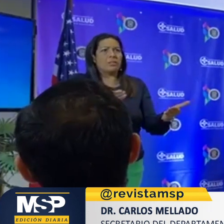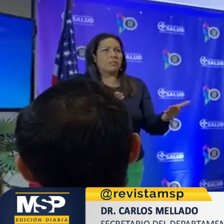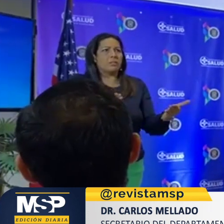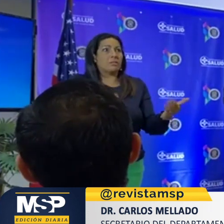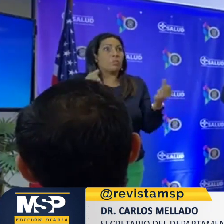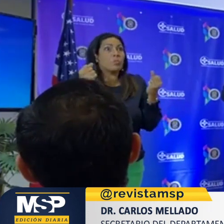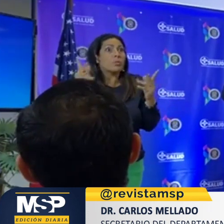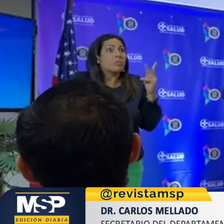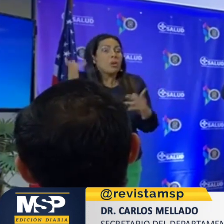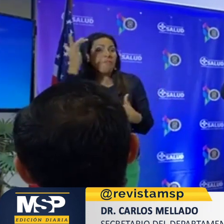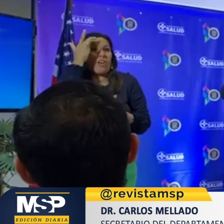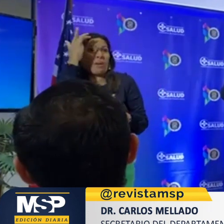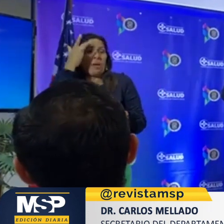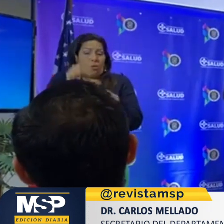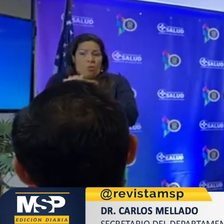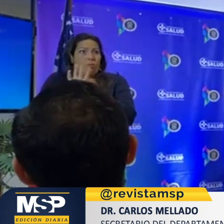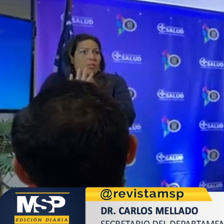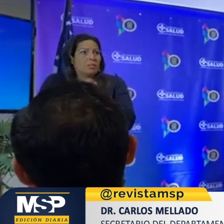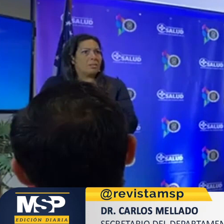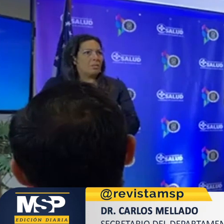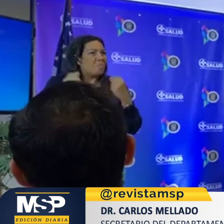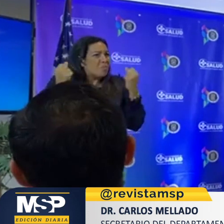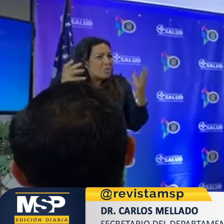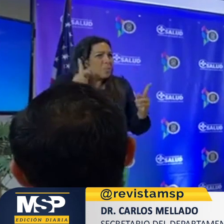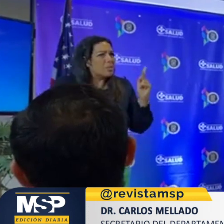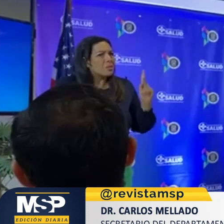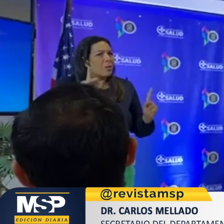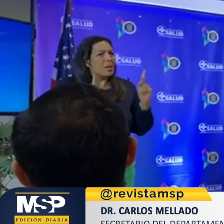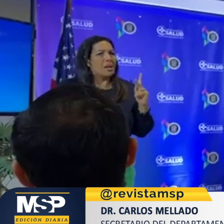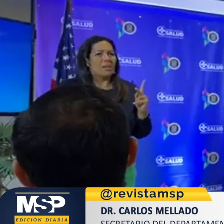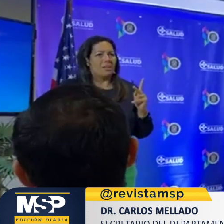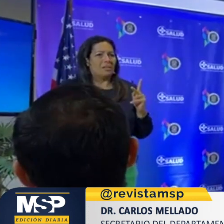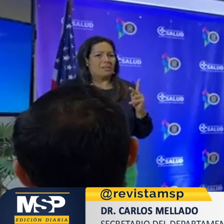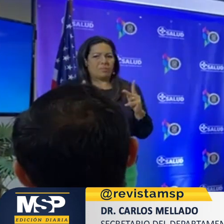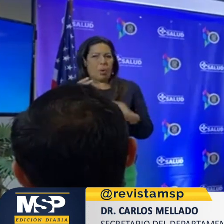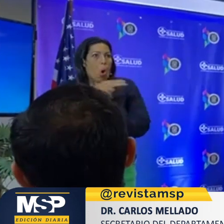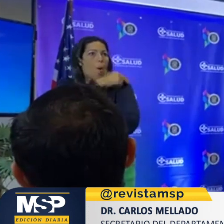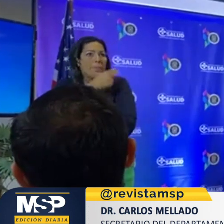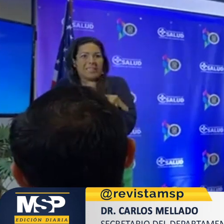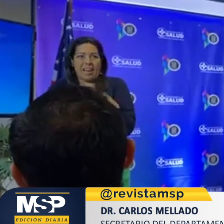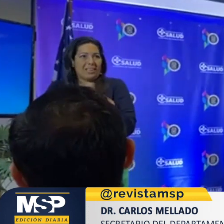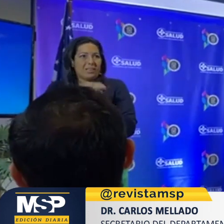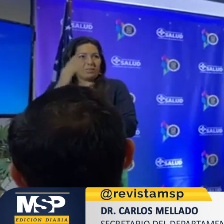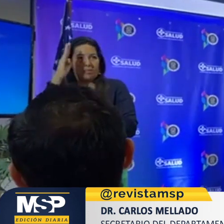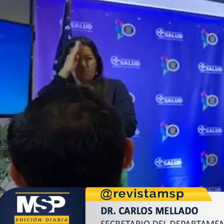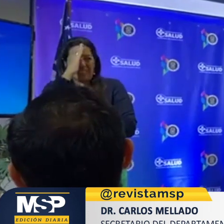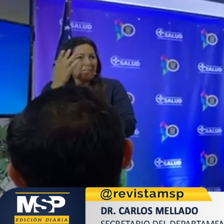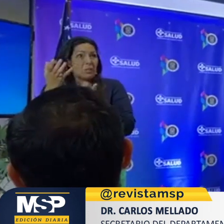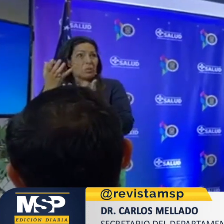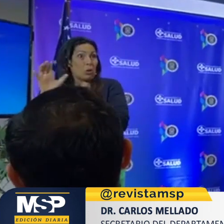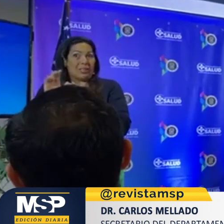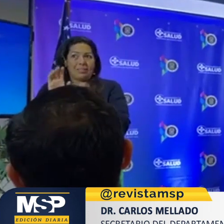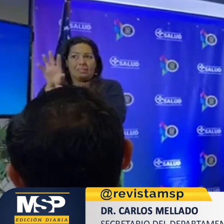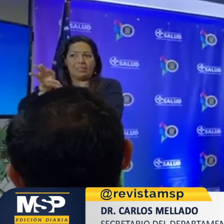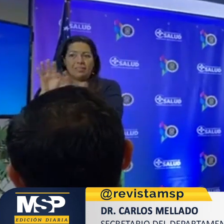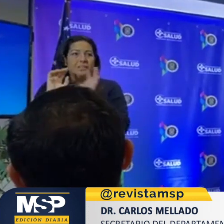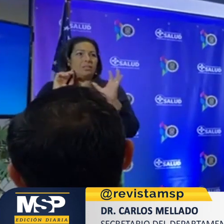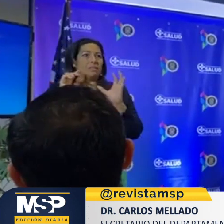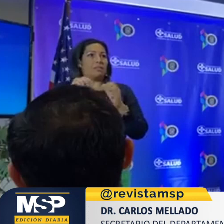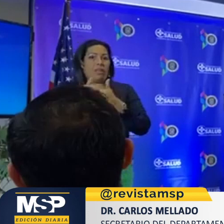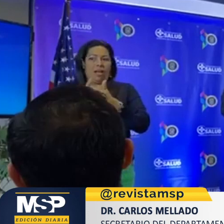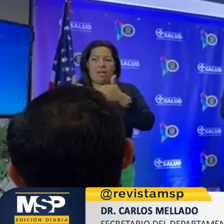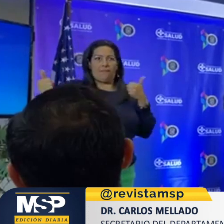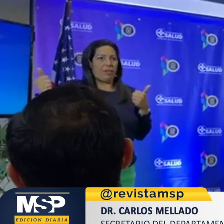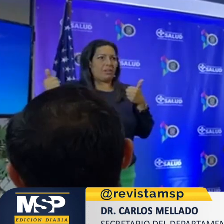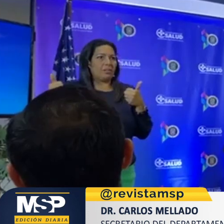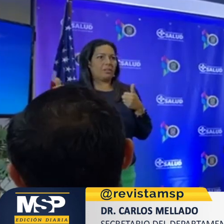enfermas. Un momento donde hay muchas personas que son aisladas en los hospitales. ¿Ok? Y que no tienen el derecho